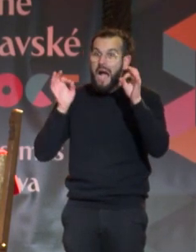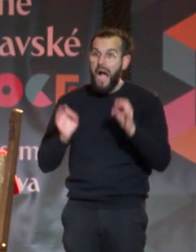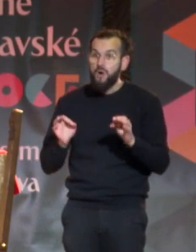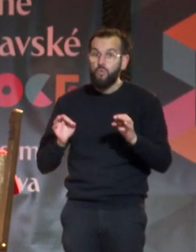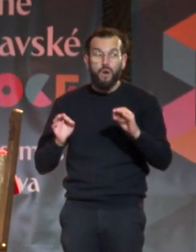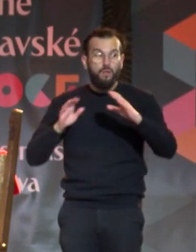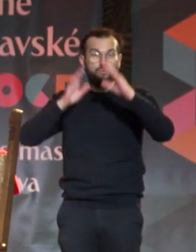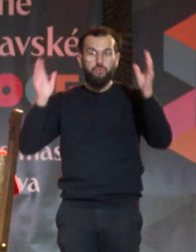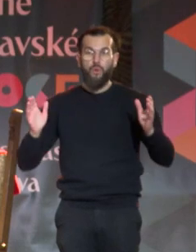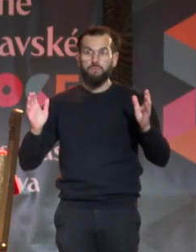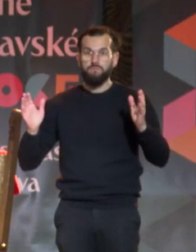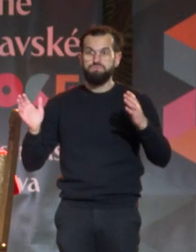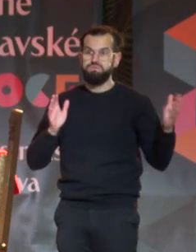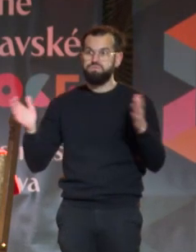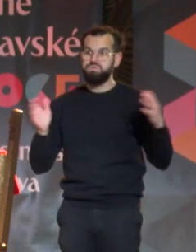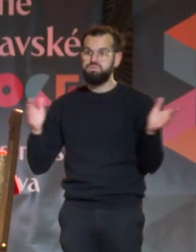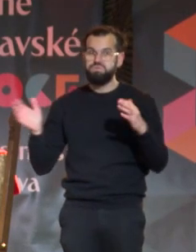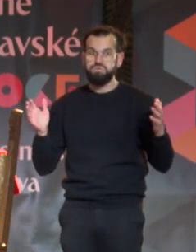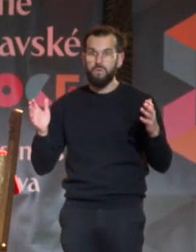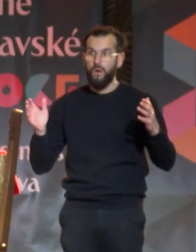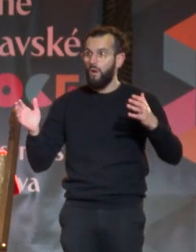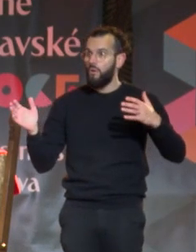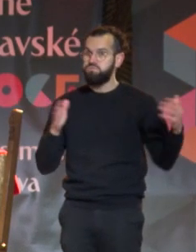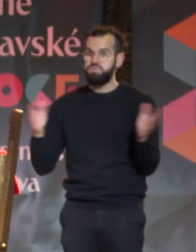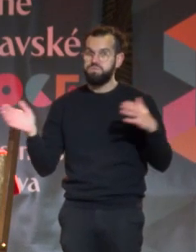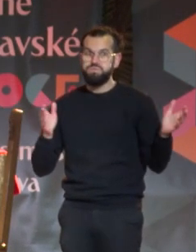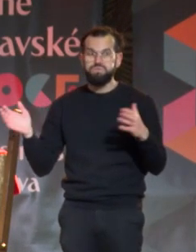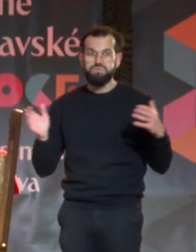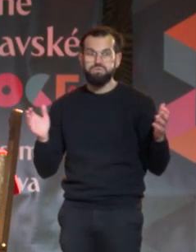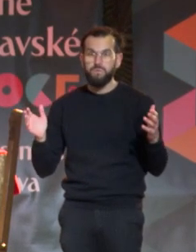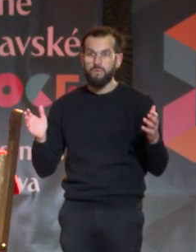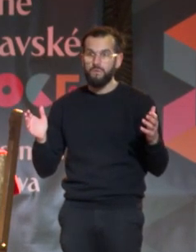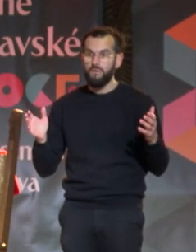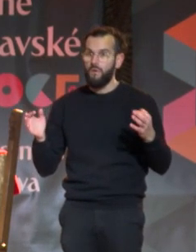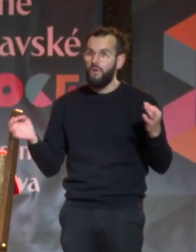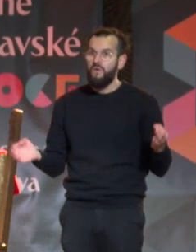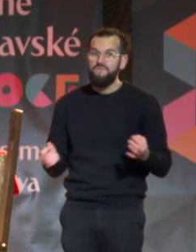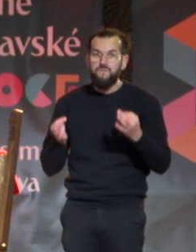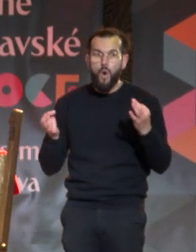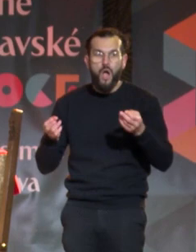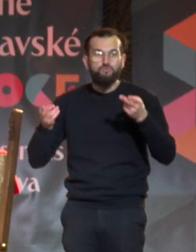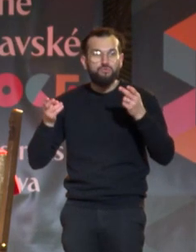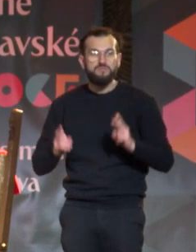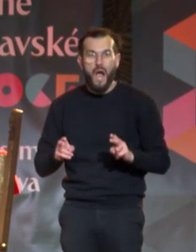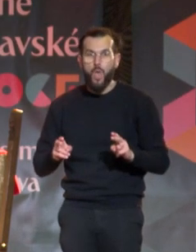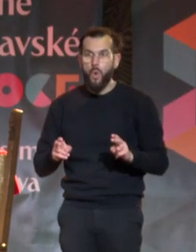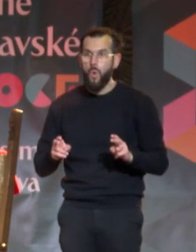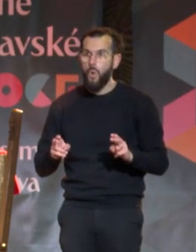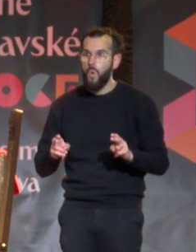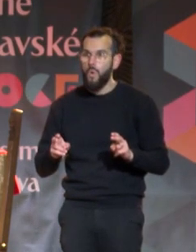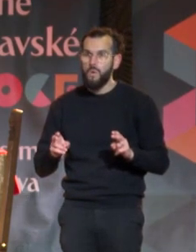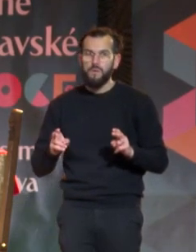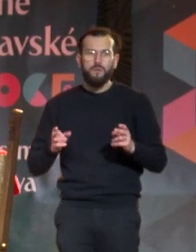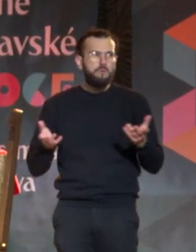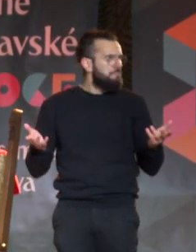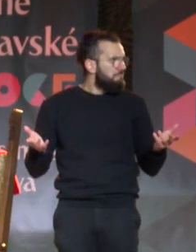celý zatrasie. Ešte raz a ešte raz. Niečo sa vzpriečilo vo dverách a